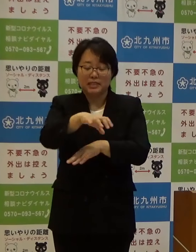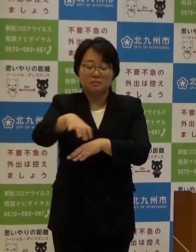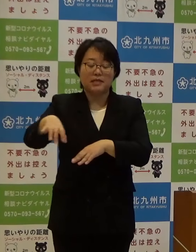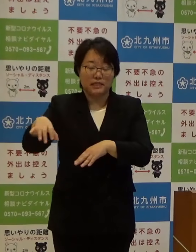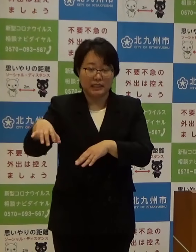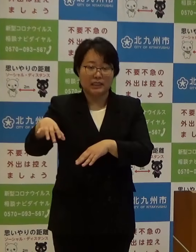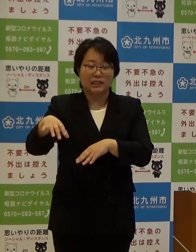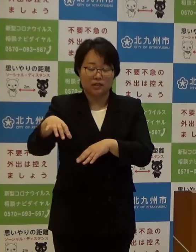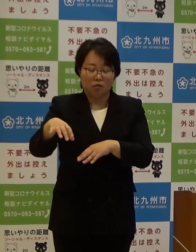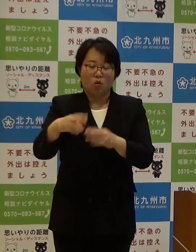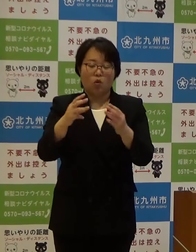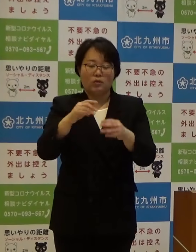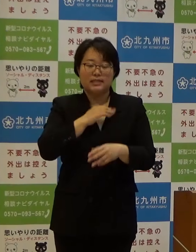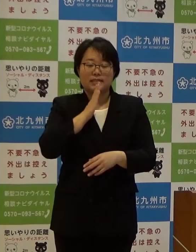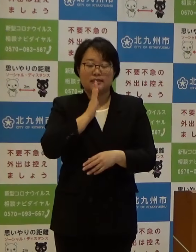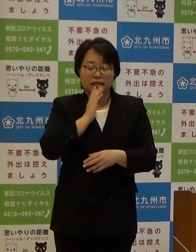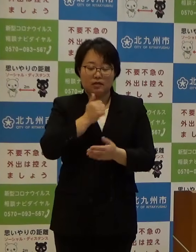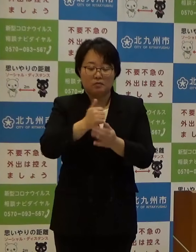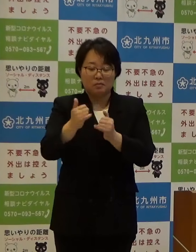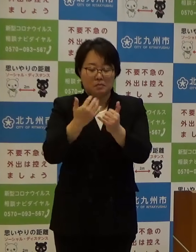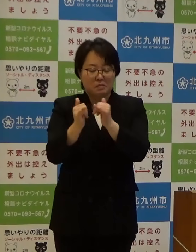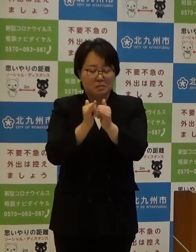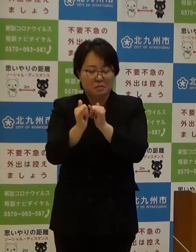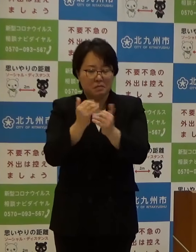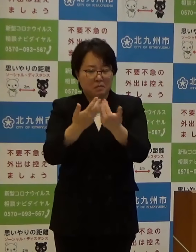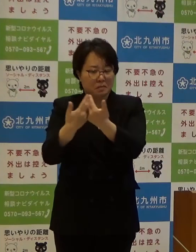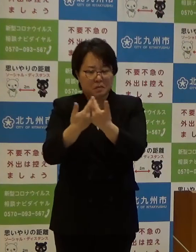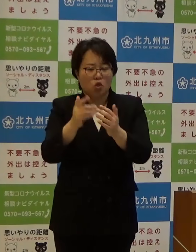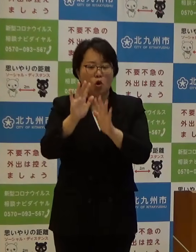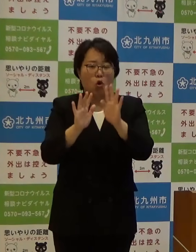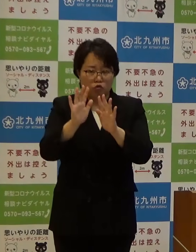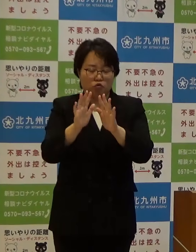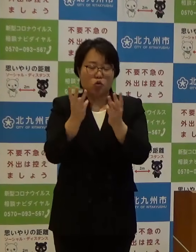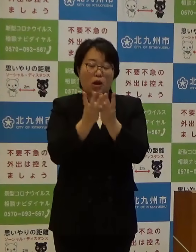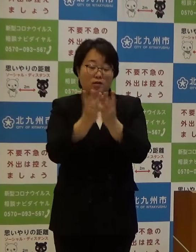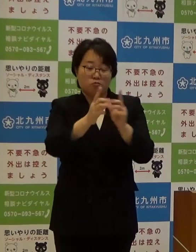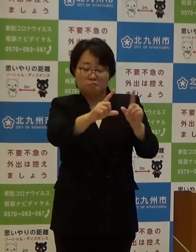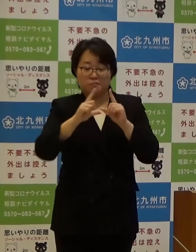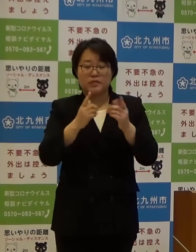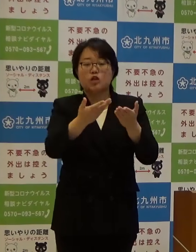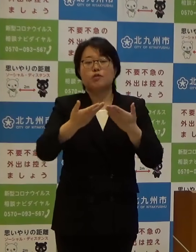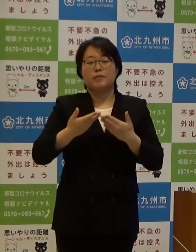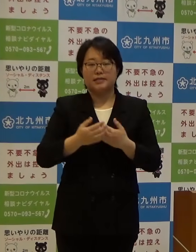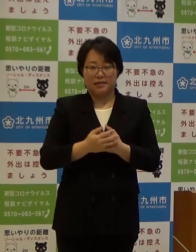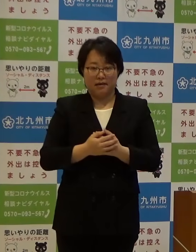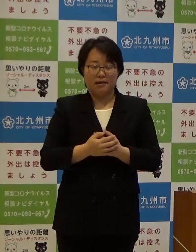の状況を公開しております。でその状況でいきますと、例えば、